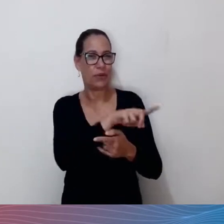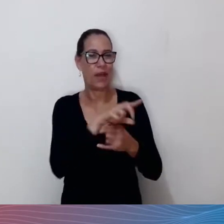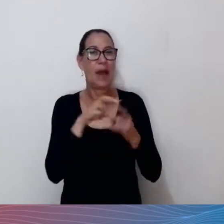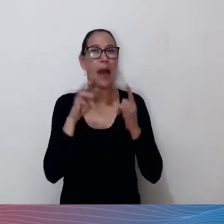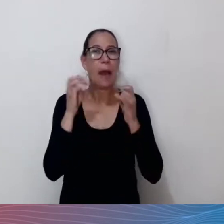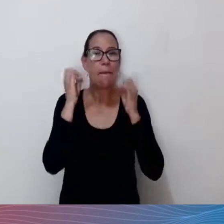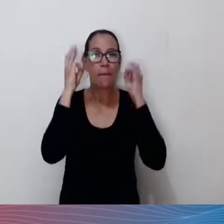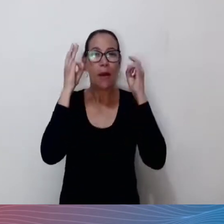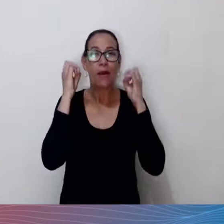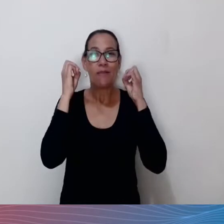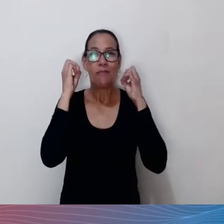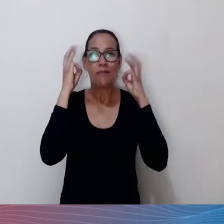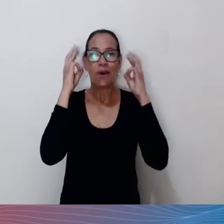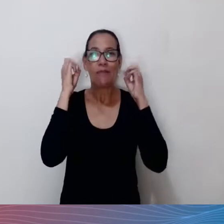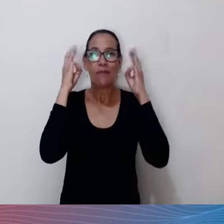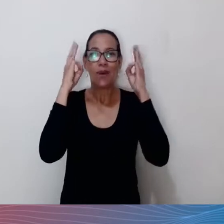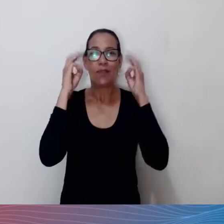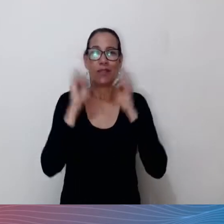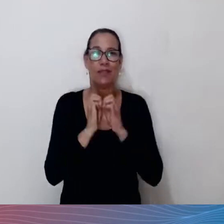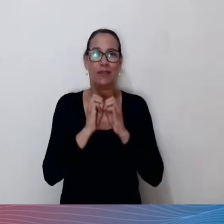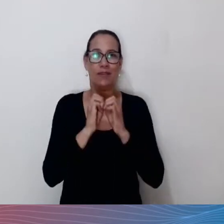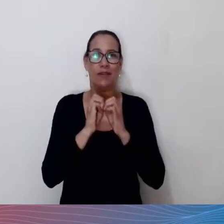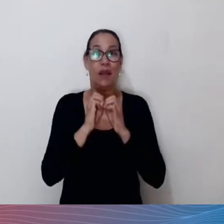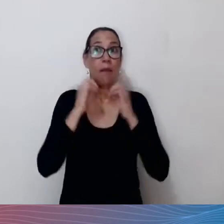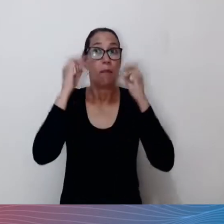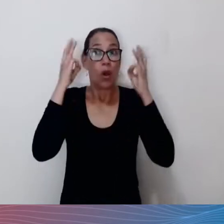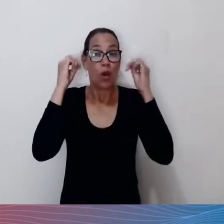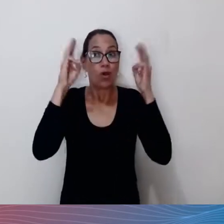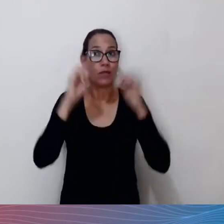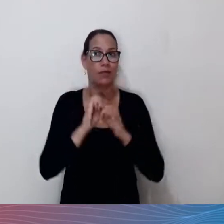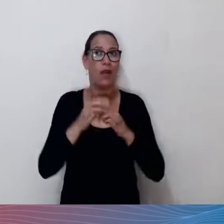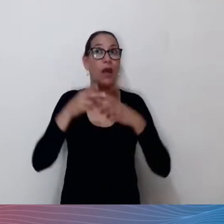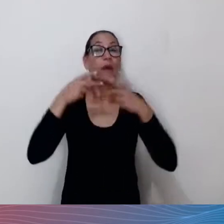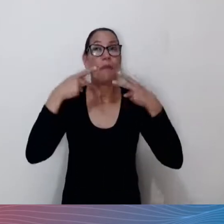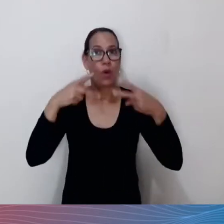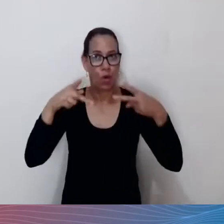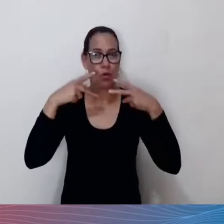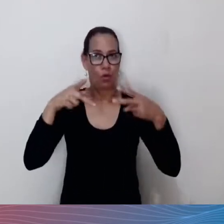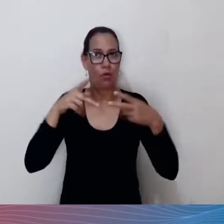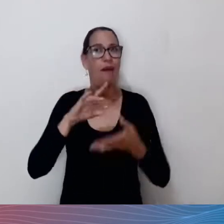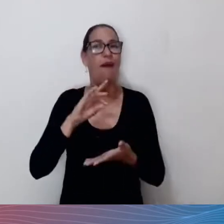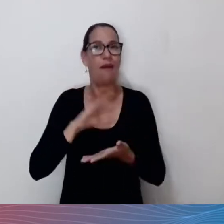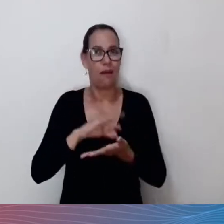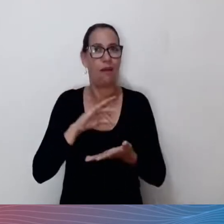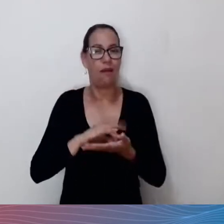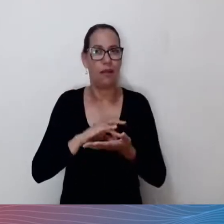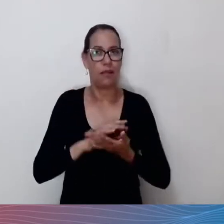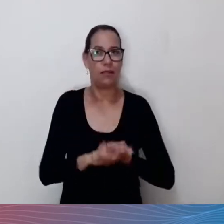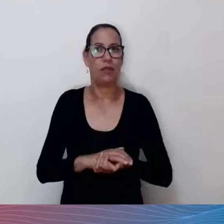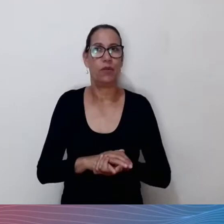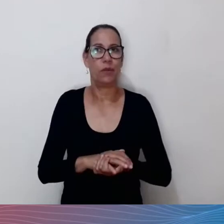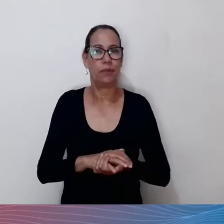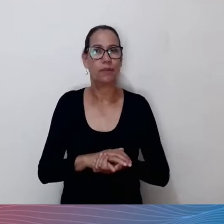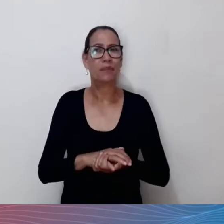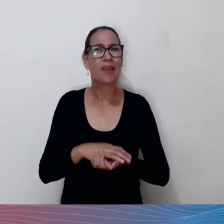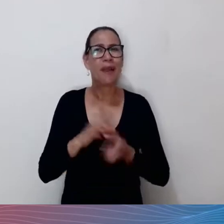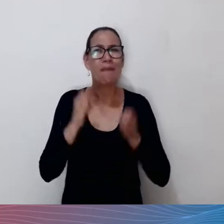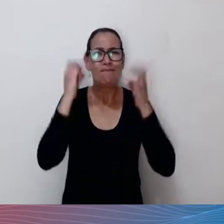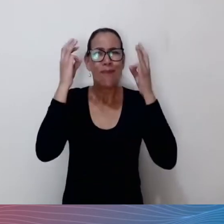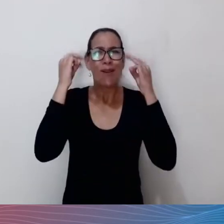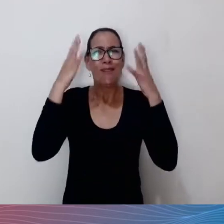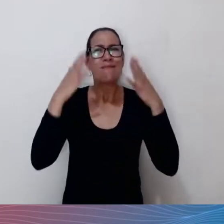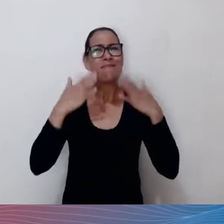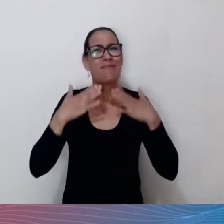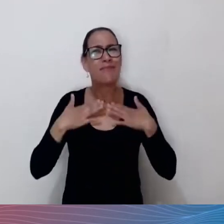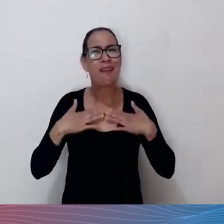o profeta. Então, era o varão Moisés muito manso, mais do que todos os homens que